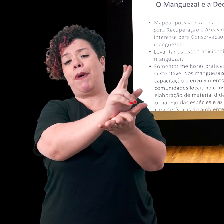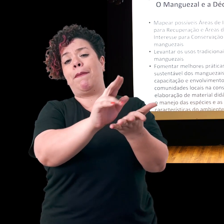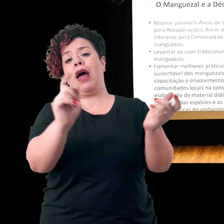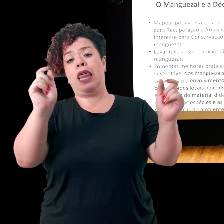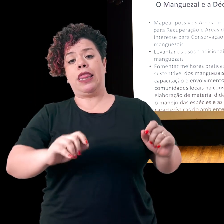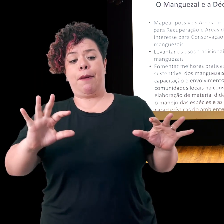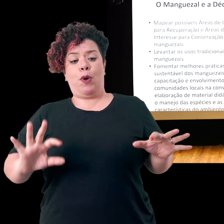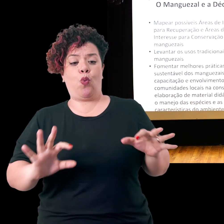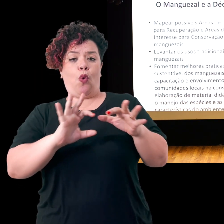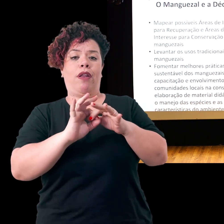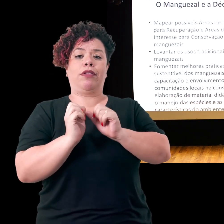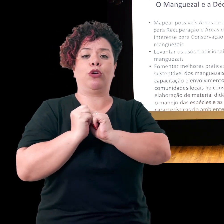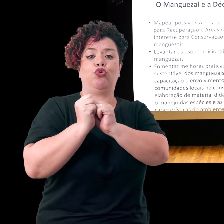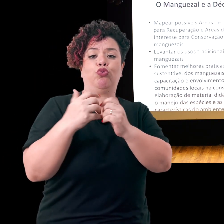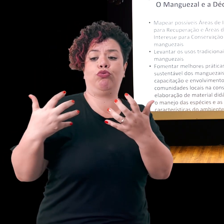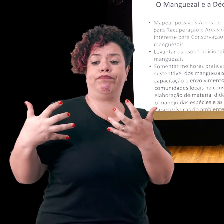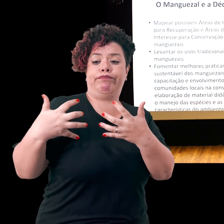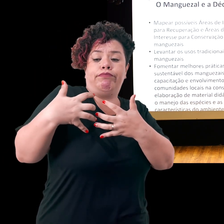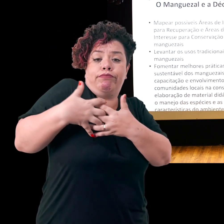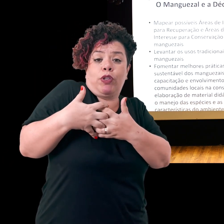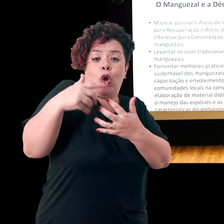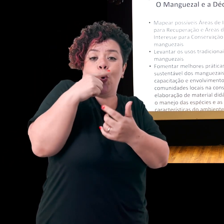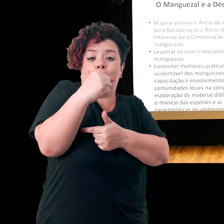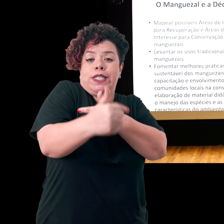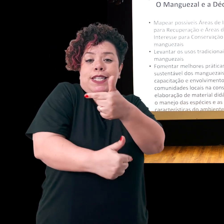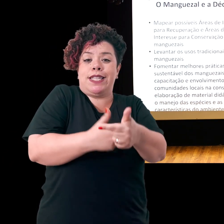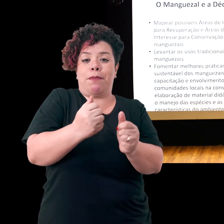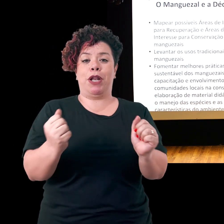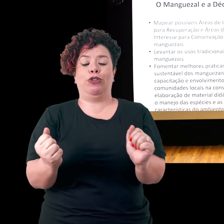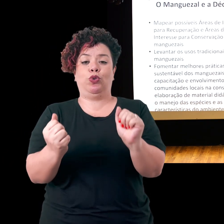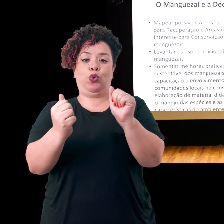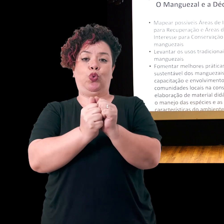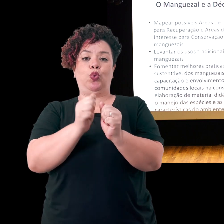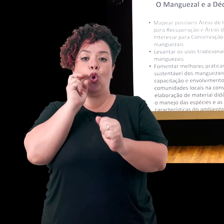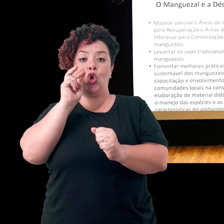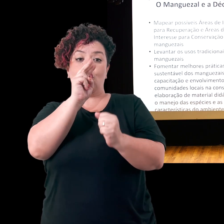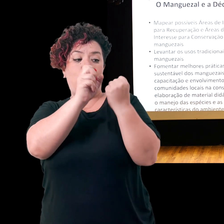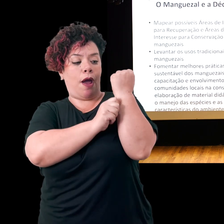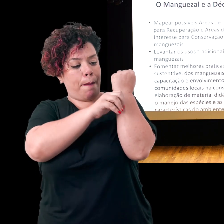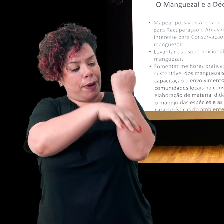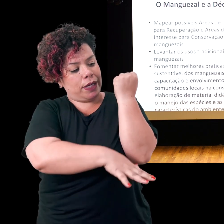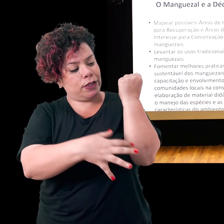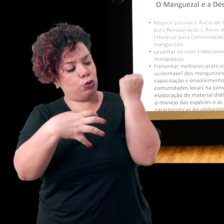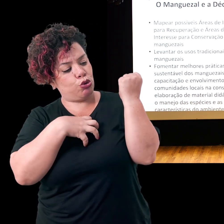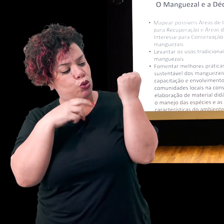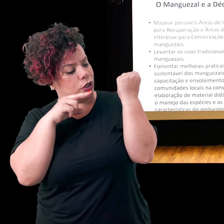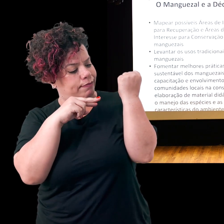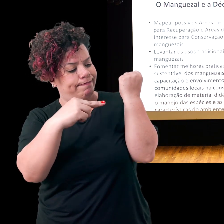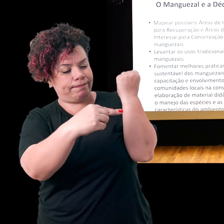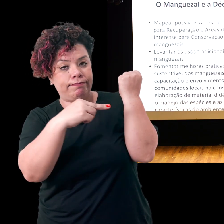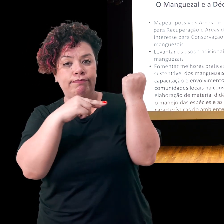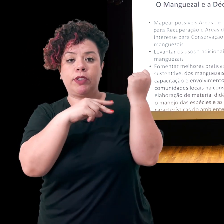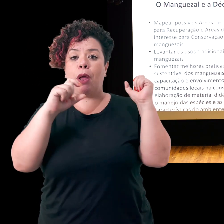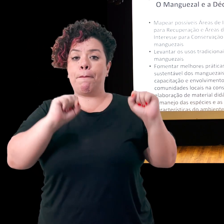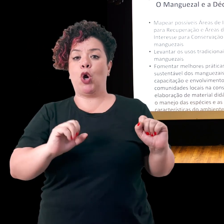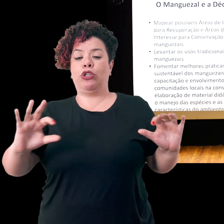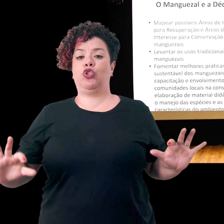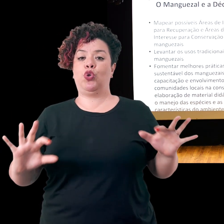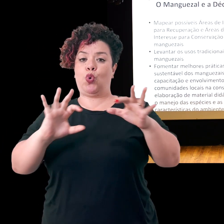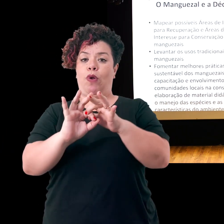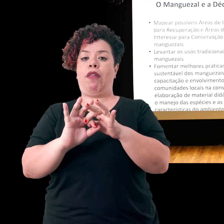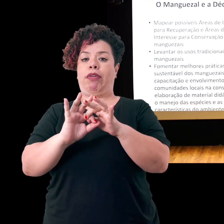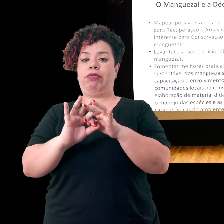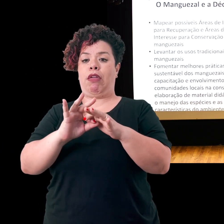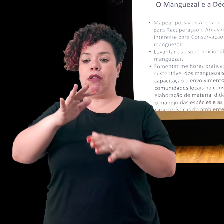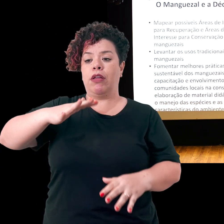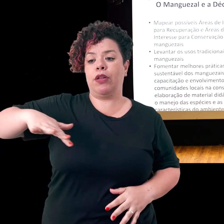podem se somar para a gente, então, trabalhar e olhar os manguezais de uma forma que ele possa se conectar